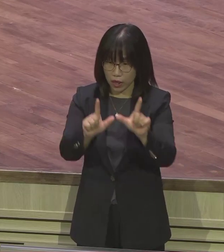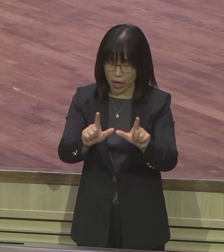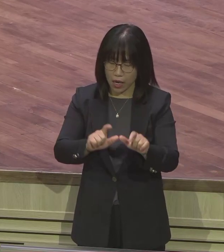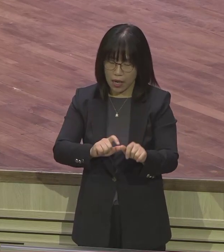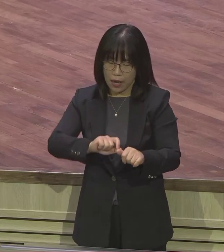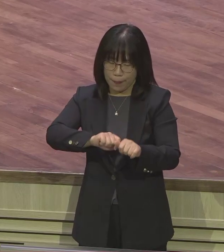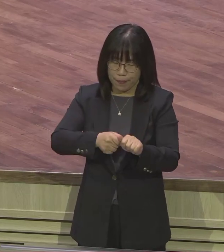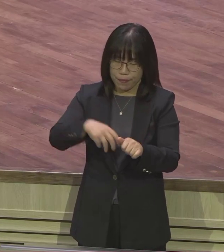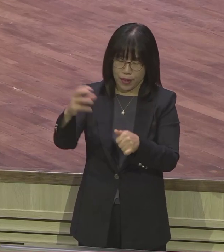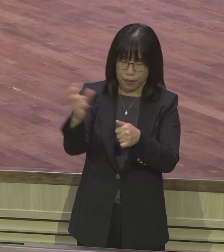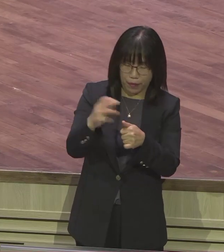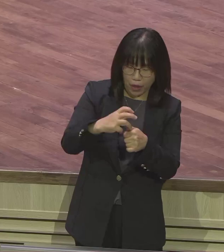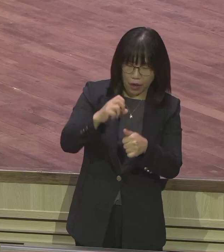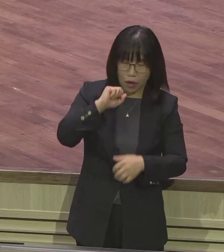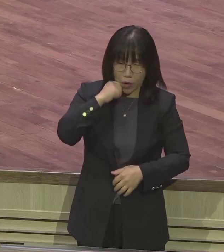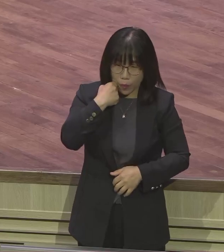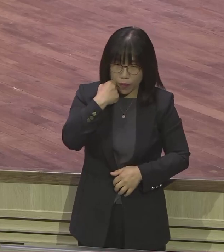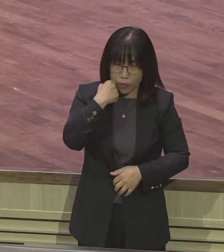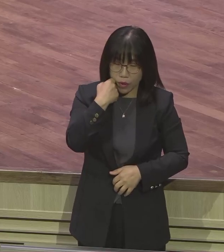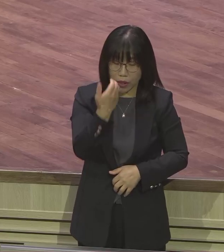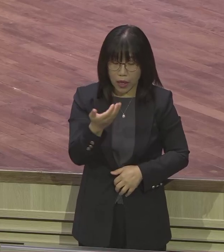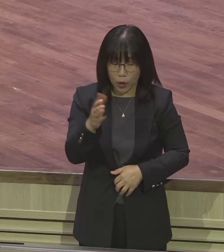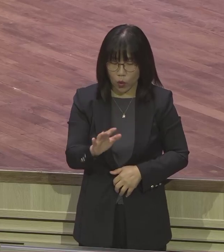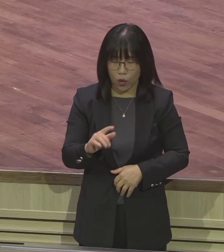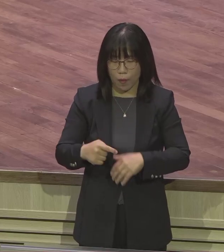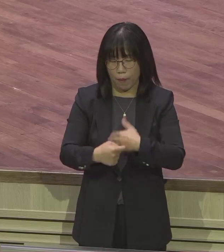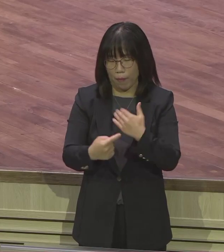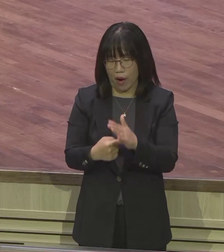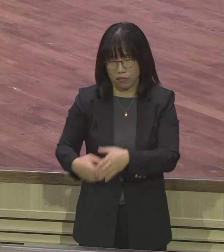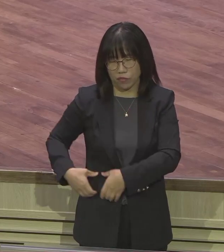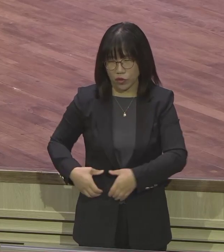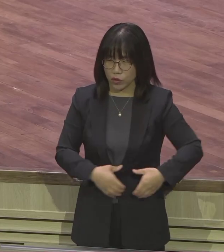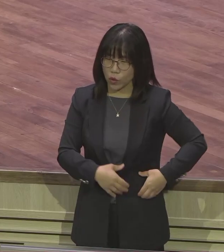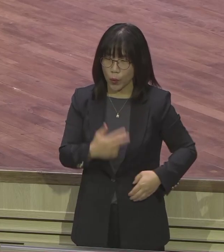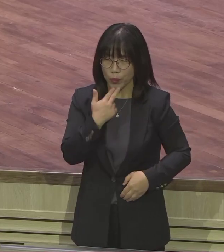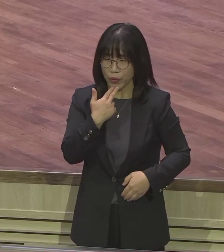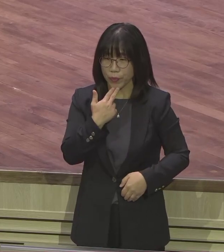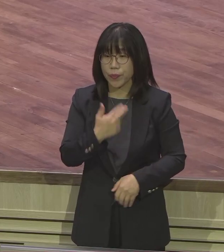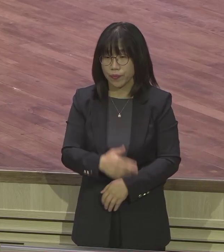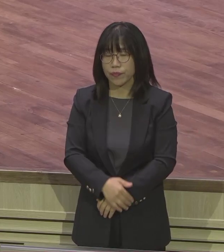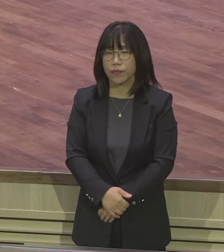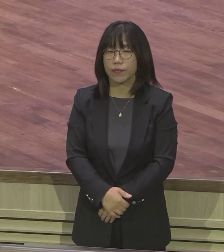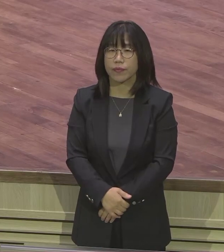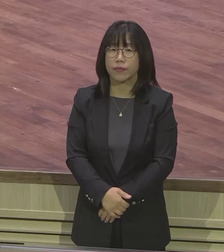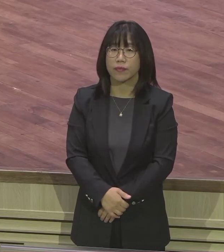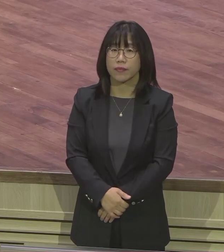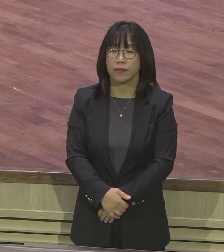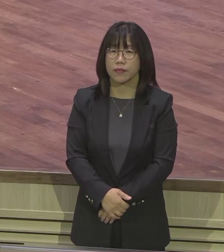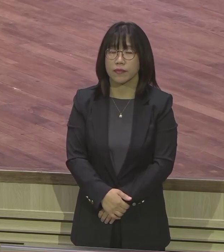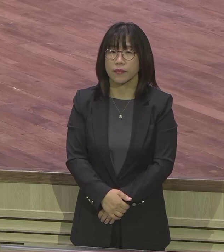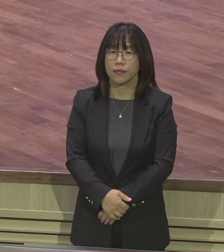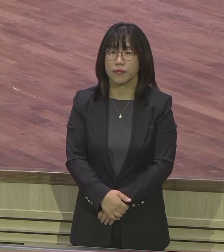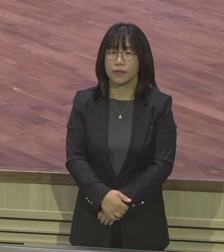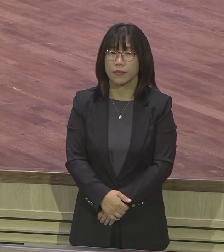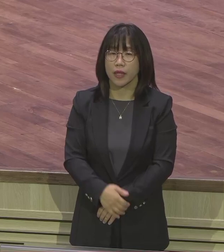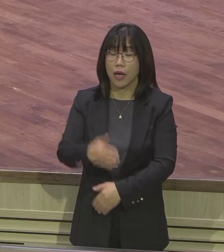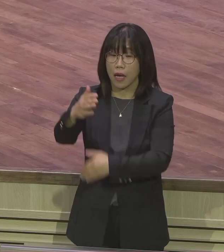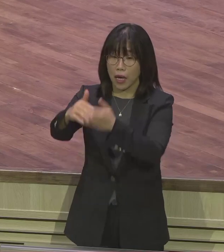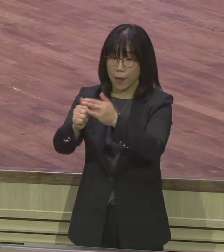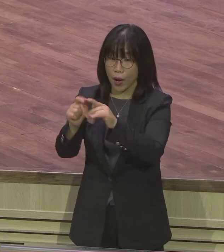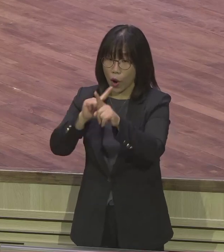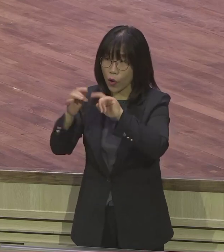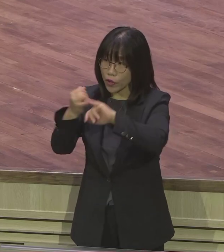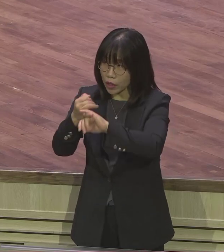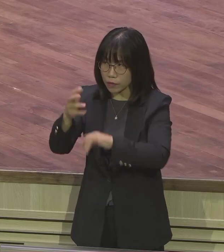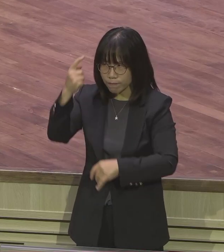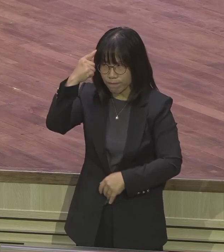속에서도 특징이 뭐냐? 여러분들은 흔들리지 않았어요. 흔들리지 않았어요. 언약 잡고 사는 사람의